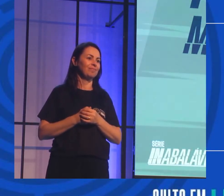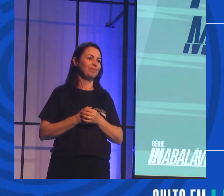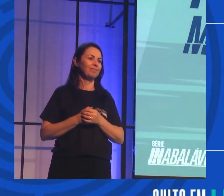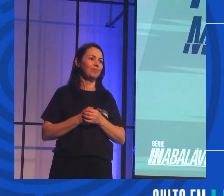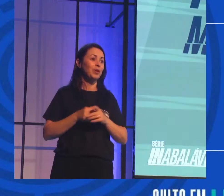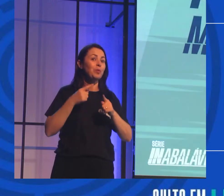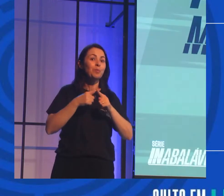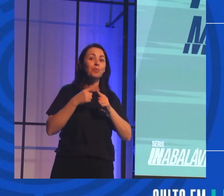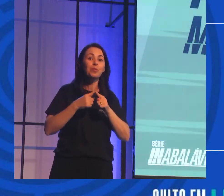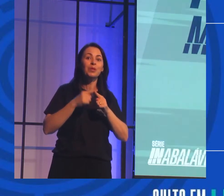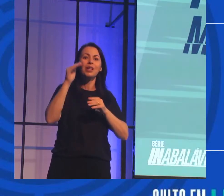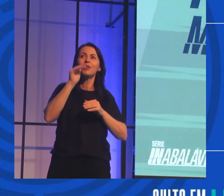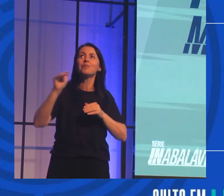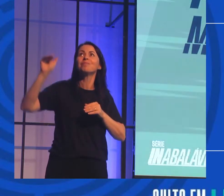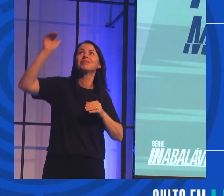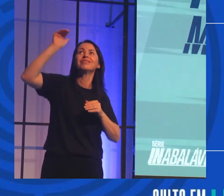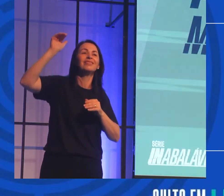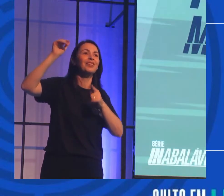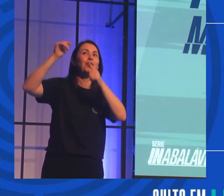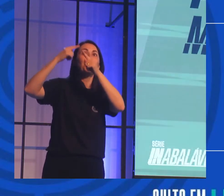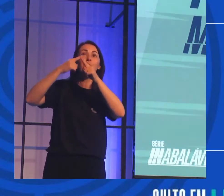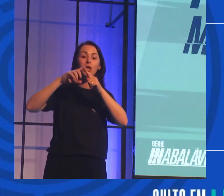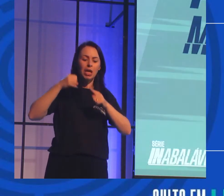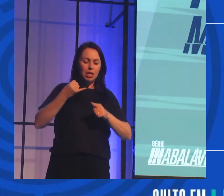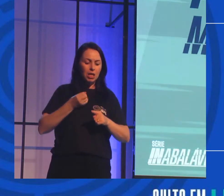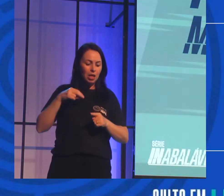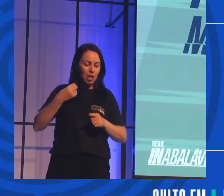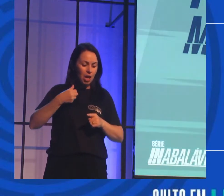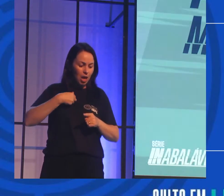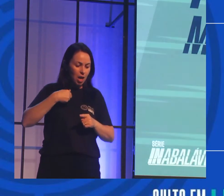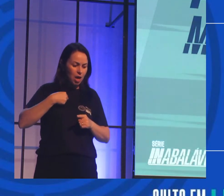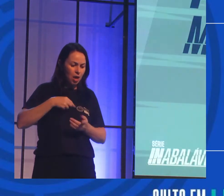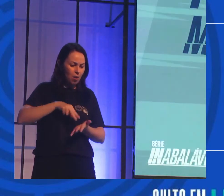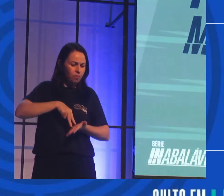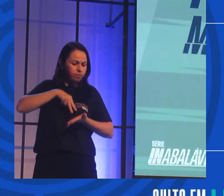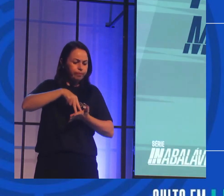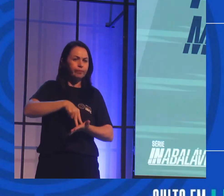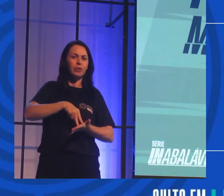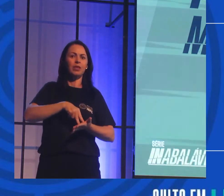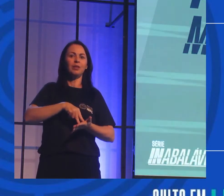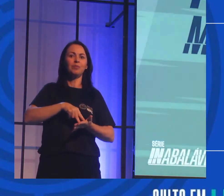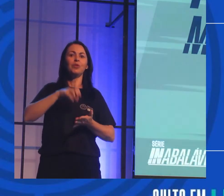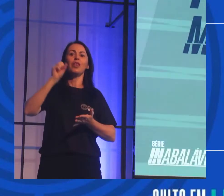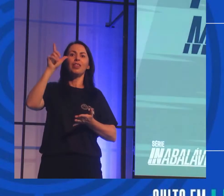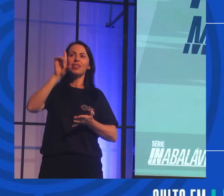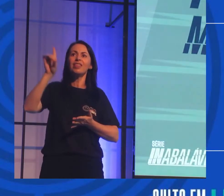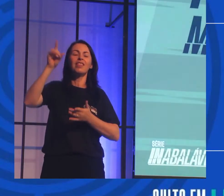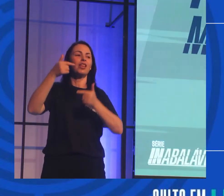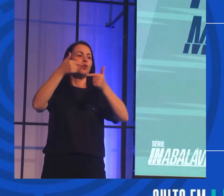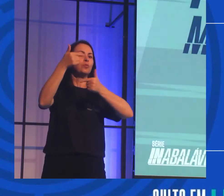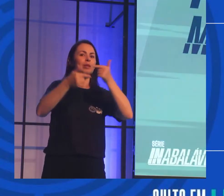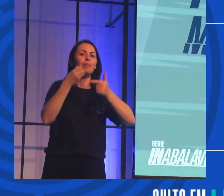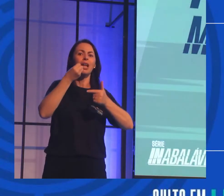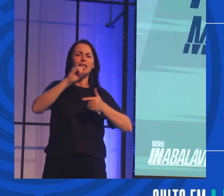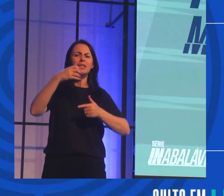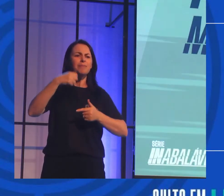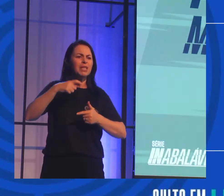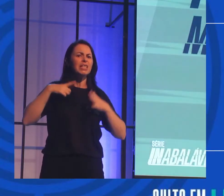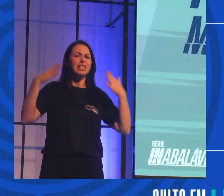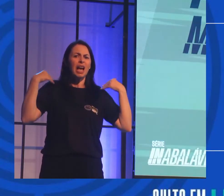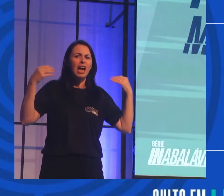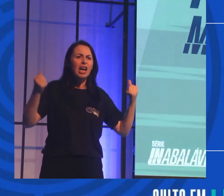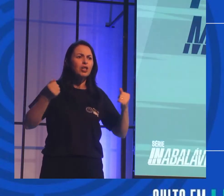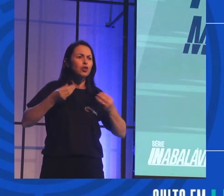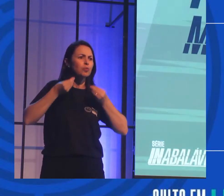que é soberano, que quando nos posicionamos, Ele age, Ele intervém, que se Ele tiver que mandar anjos pelear, Ele vai mandar.